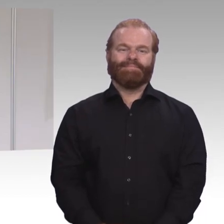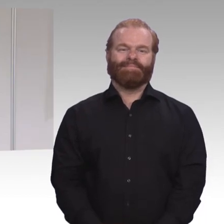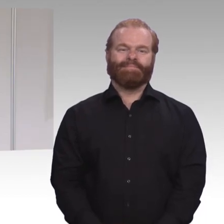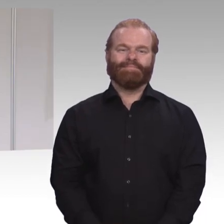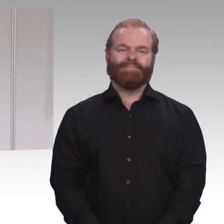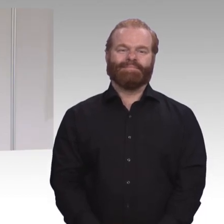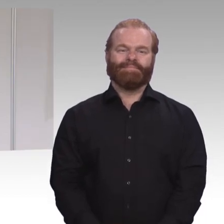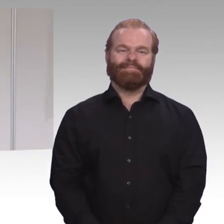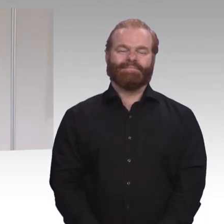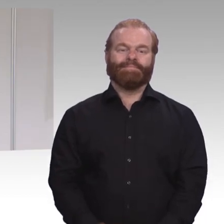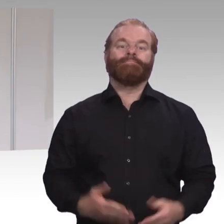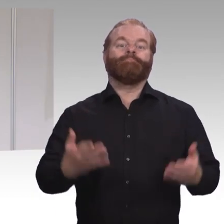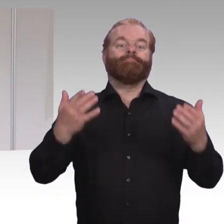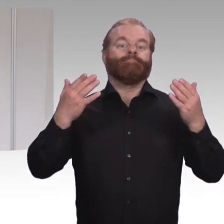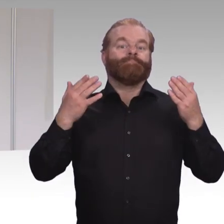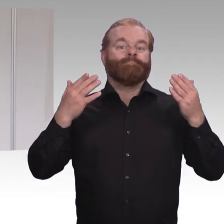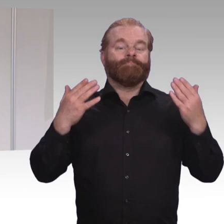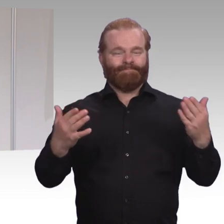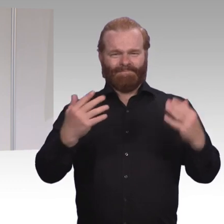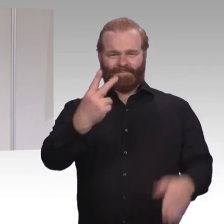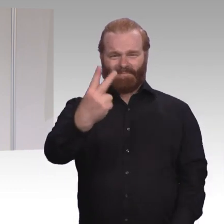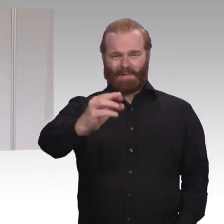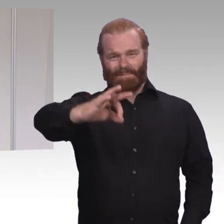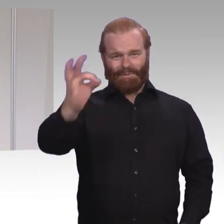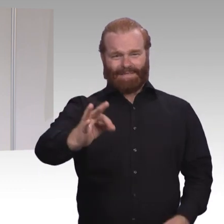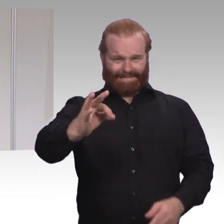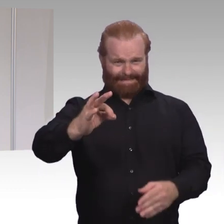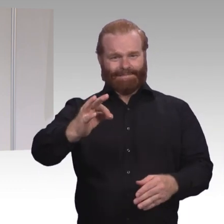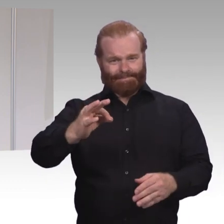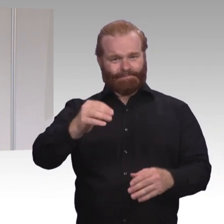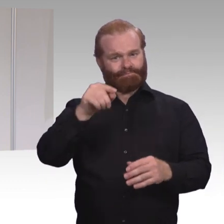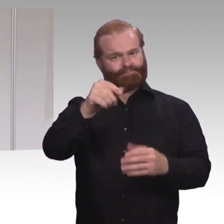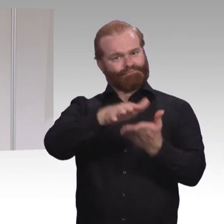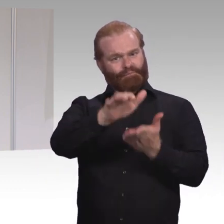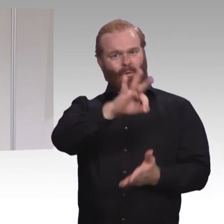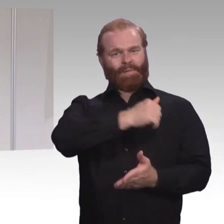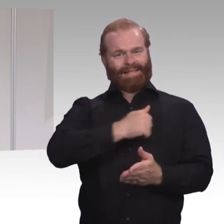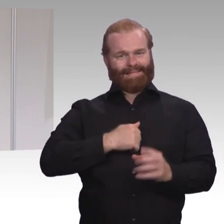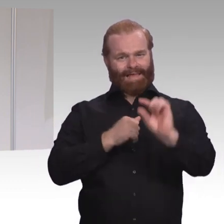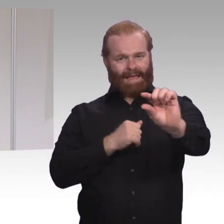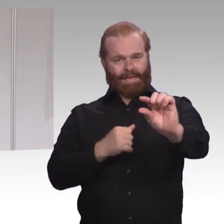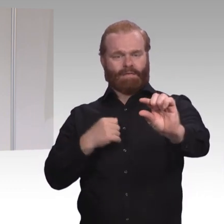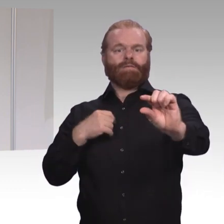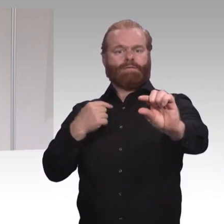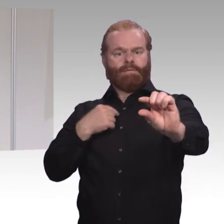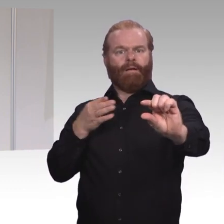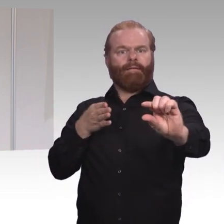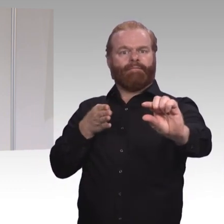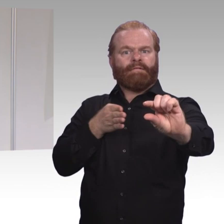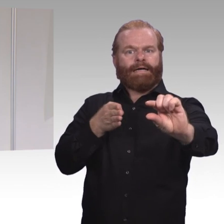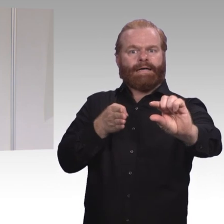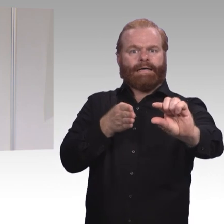Auf dem Weg dorthin müssen und wollen wir bis 2024 ein Verteidigungsbudget in Höhe